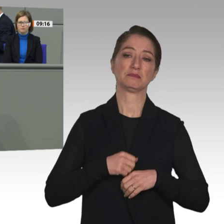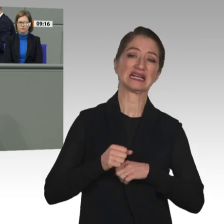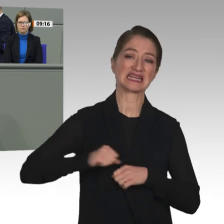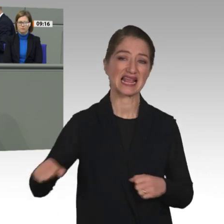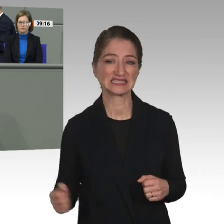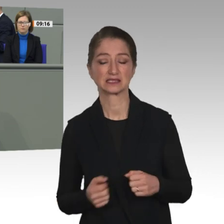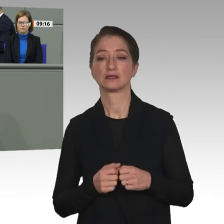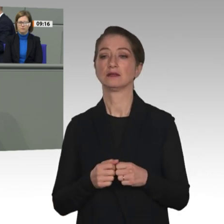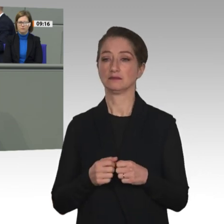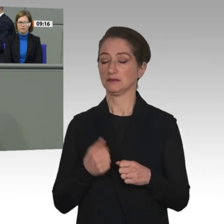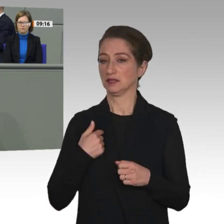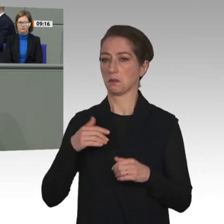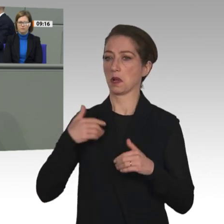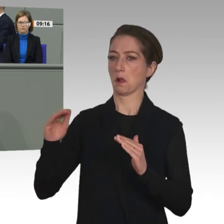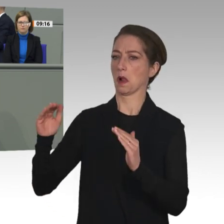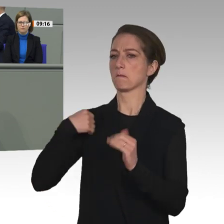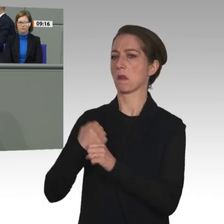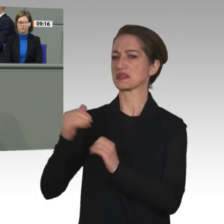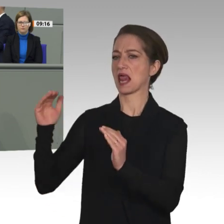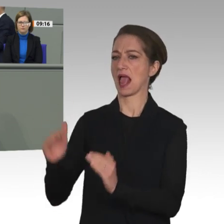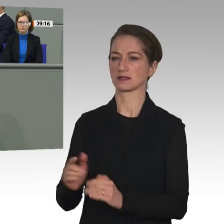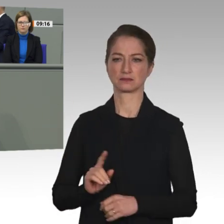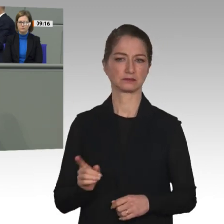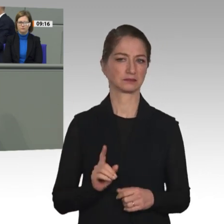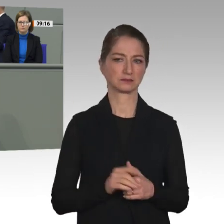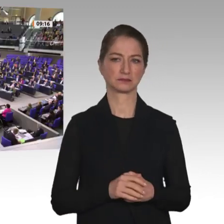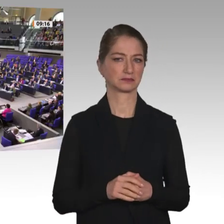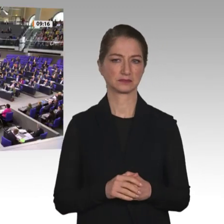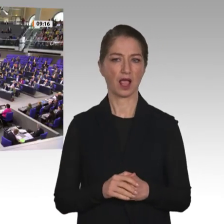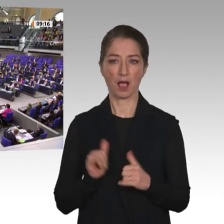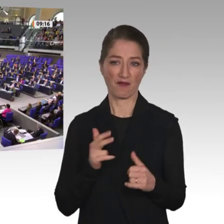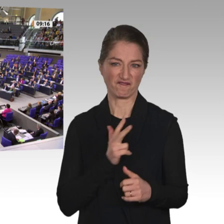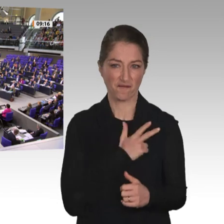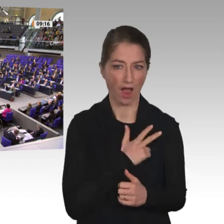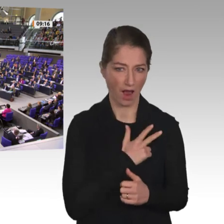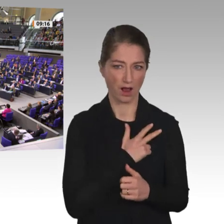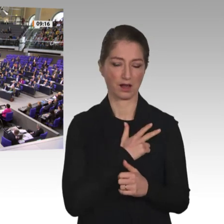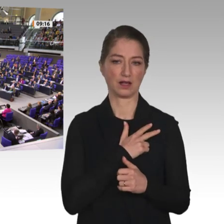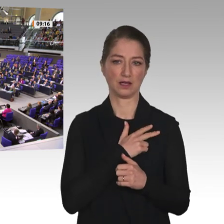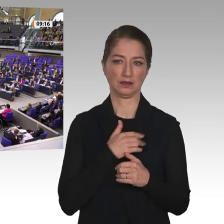Demokratie steht in diesen Tagen rechts und nirgendwo anders.